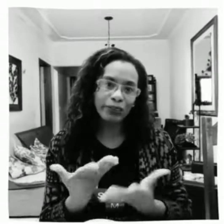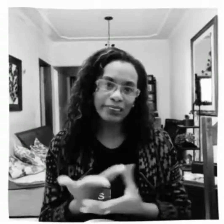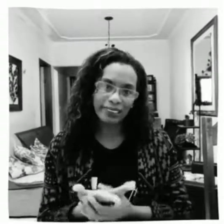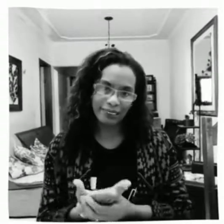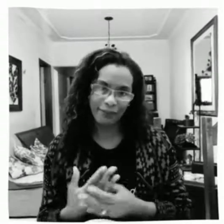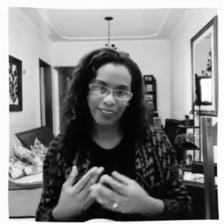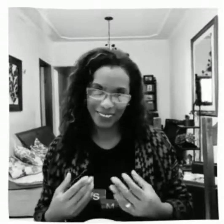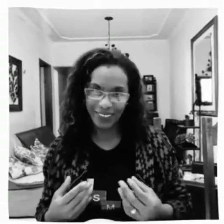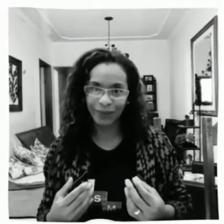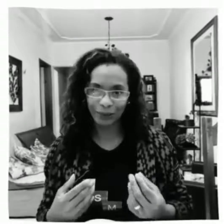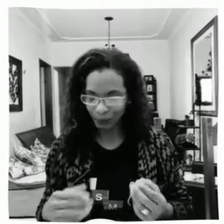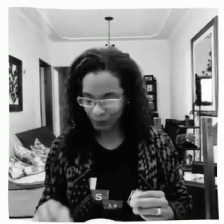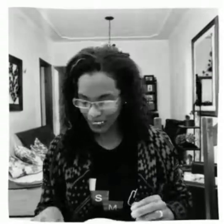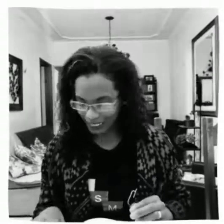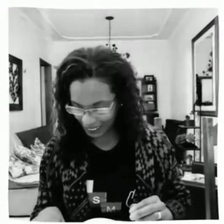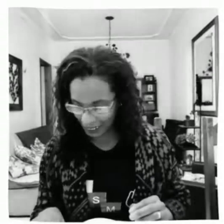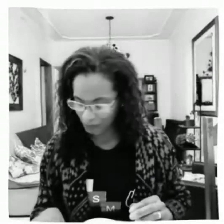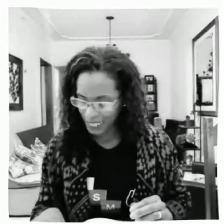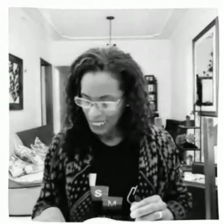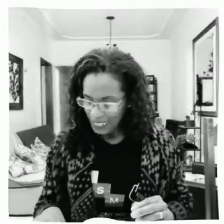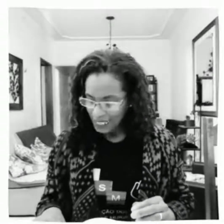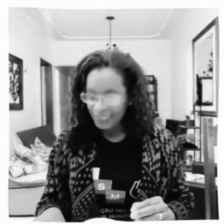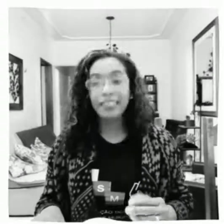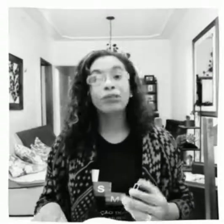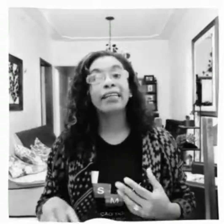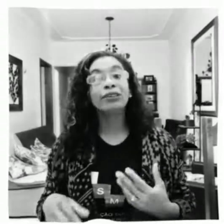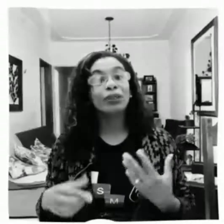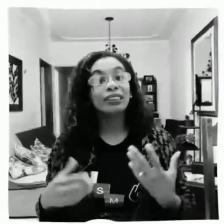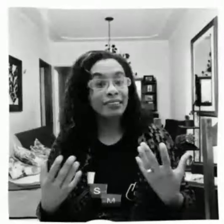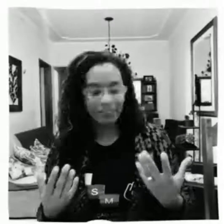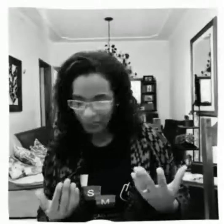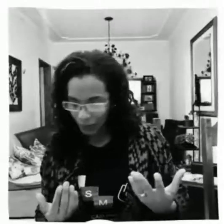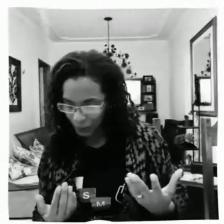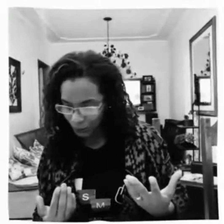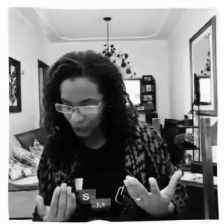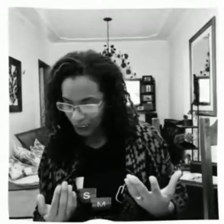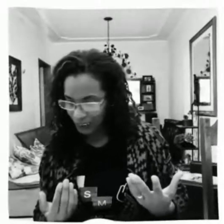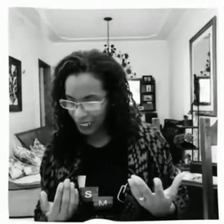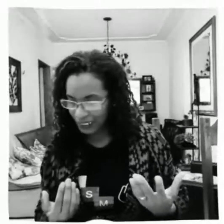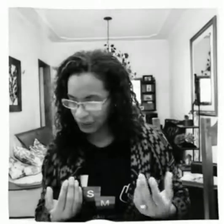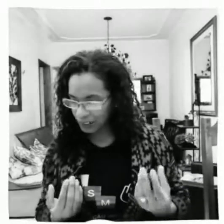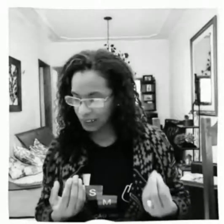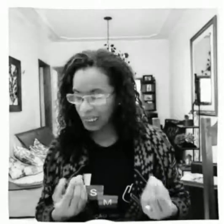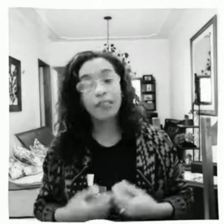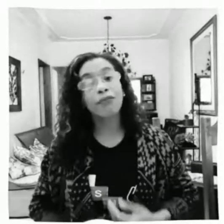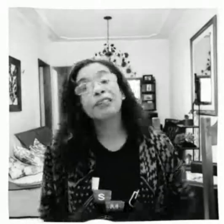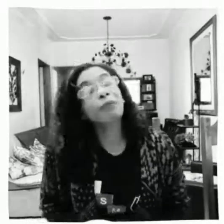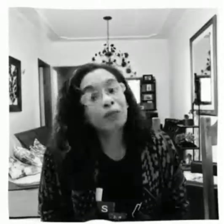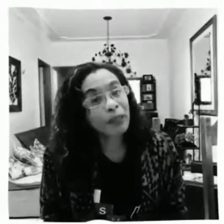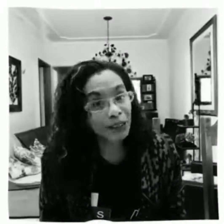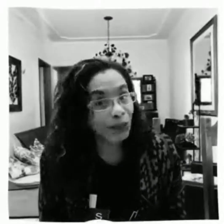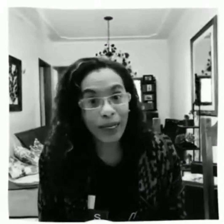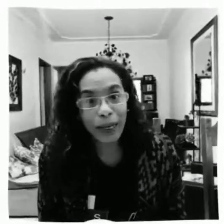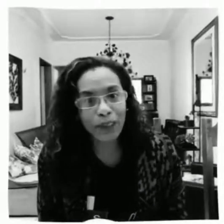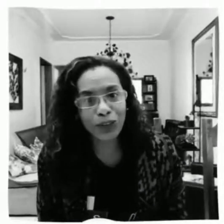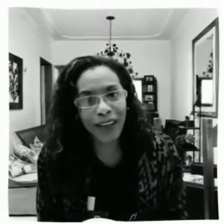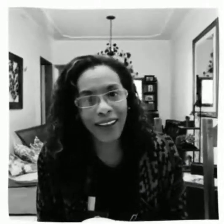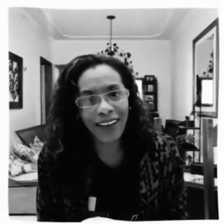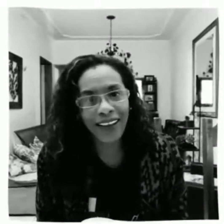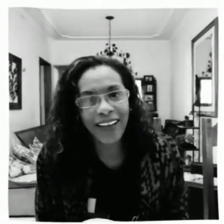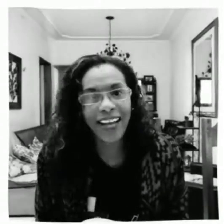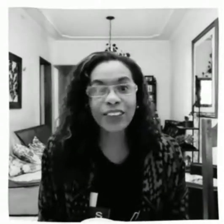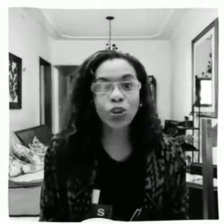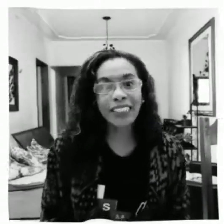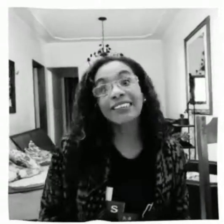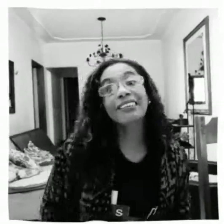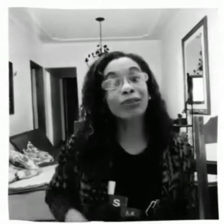sinal que você está fazendo, deu para entender? Sendo que a entonação em língua de sinais é feita pela expressão que eu acabei de